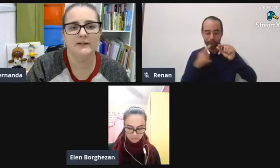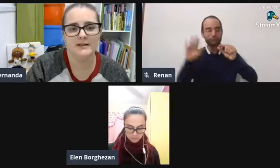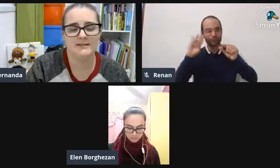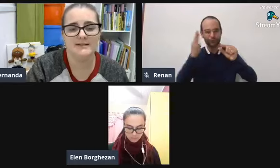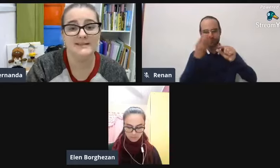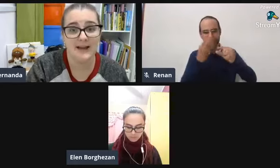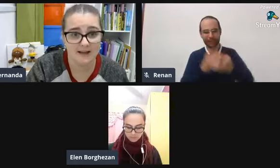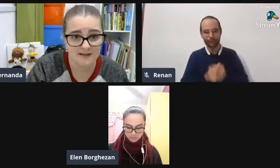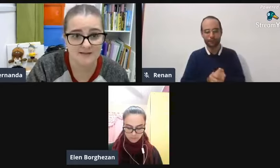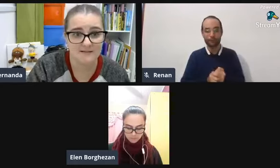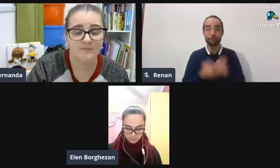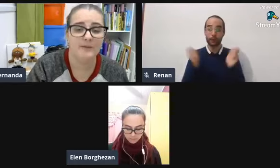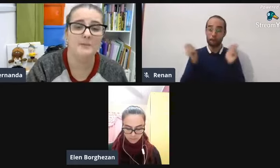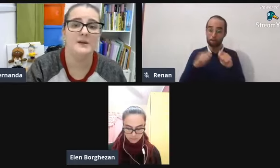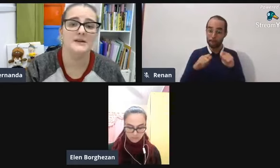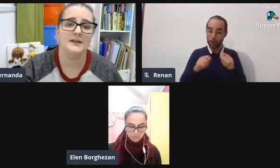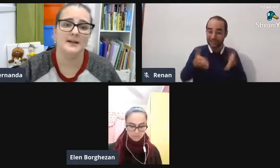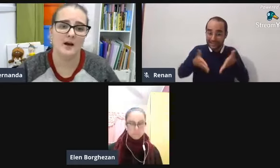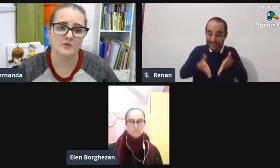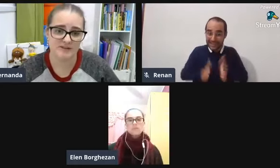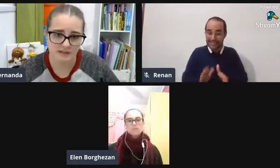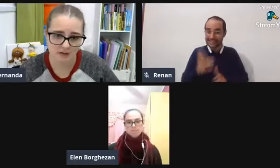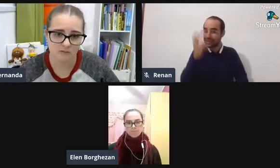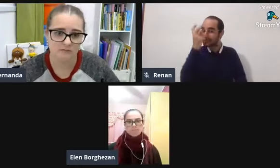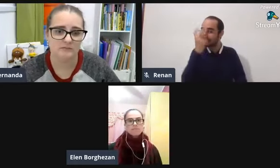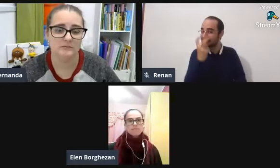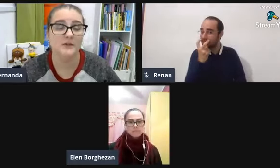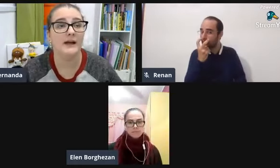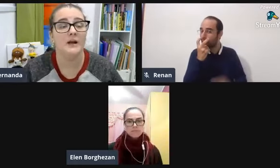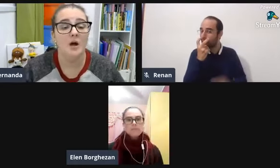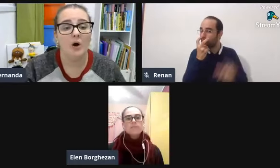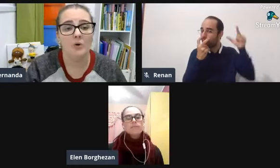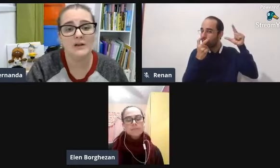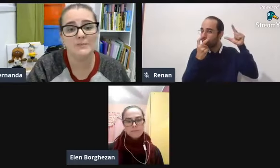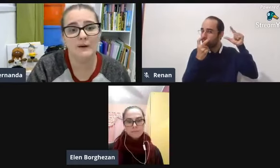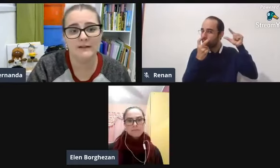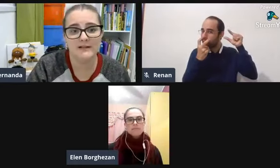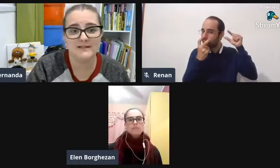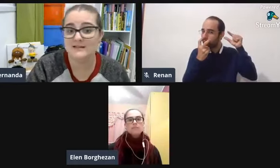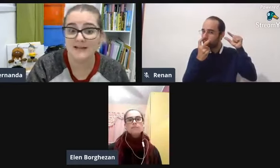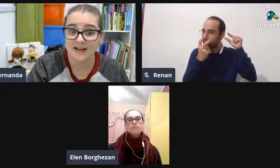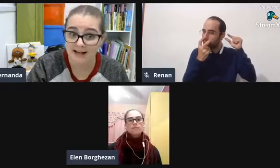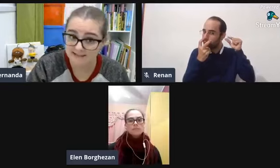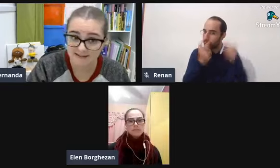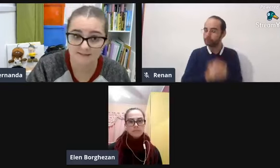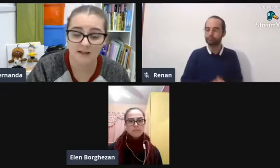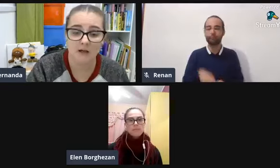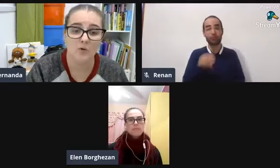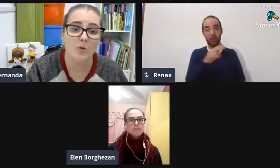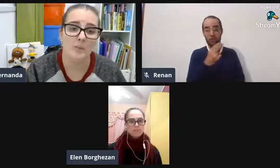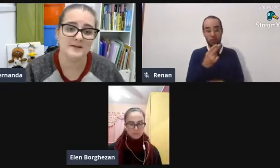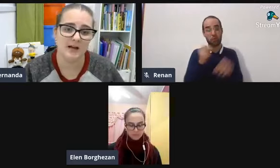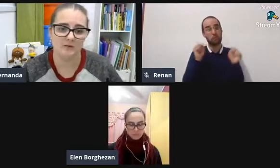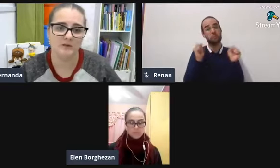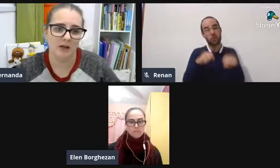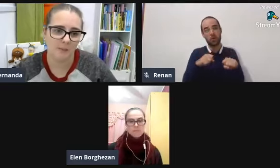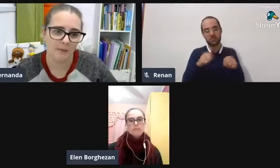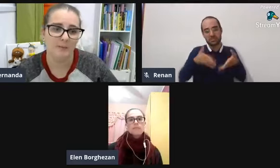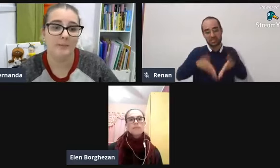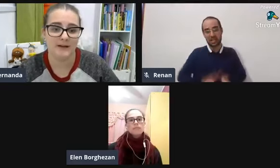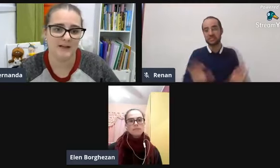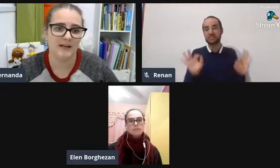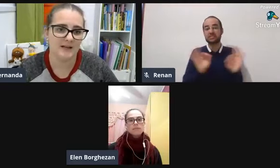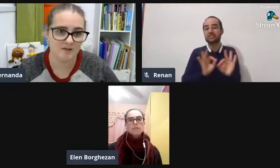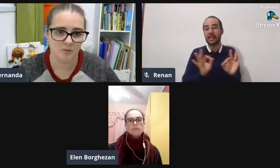Elas podem nascer cegas e perder a audição, né? Ou elas podem nascer sem nada e, com o passar do